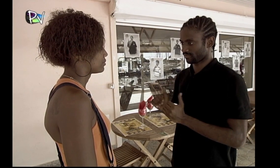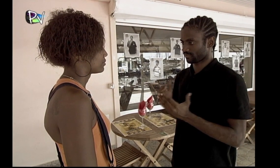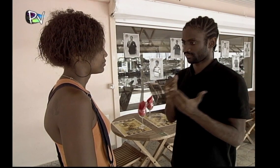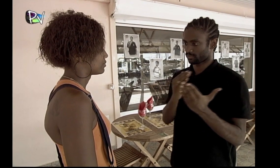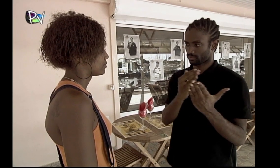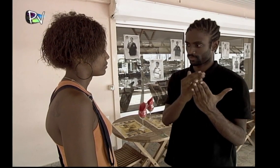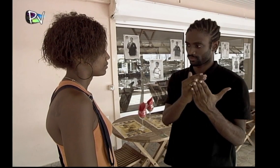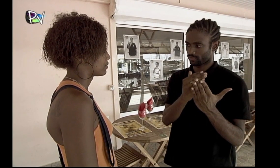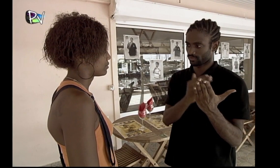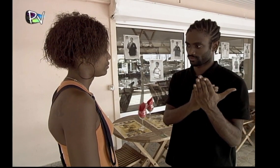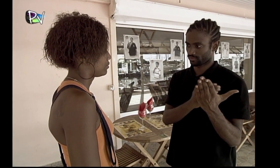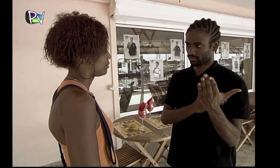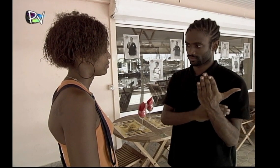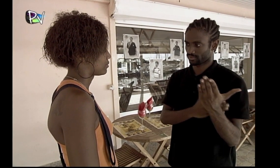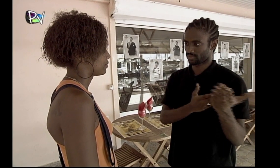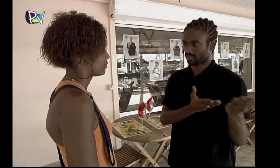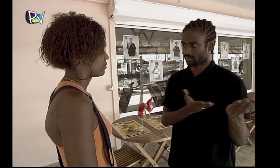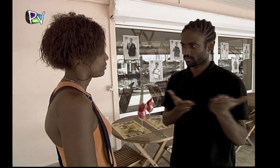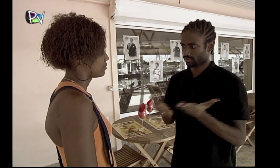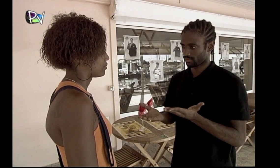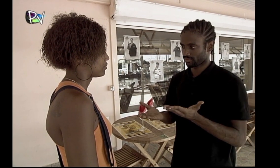Asseyez-vous. Je vous amène le menu.